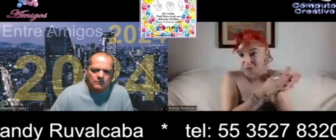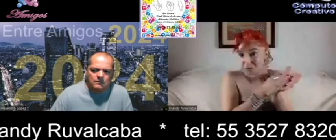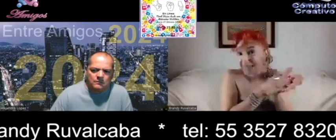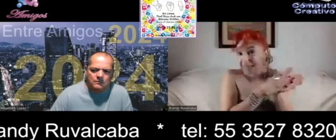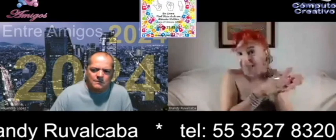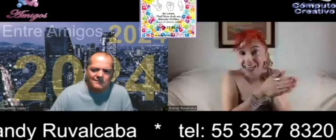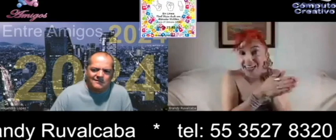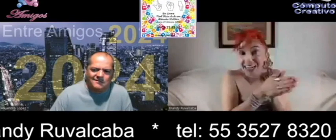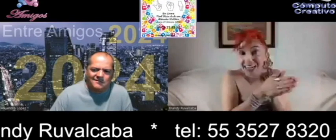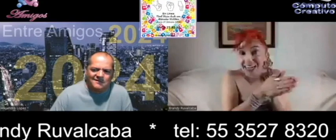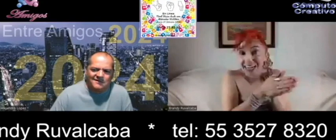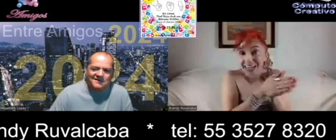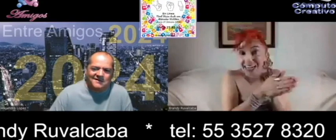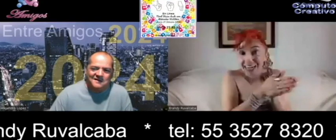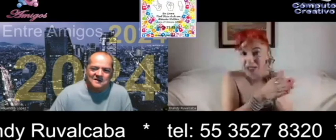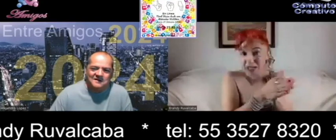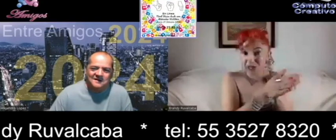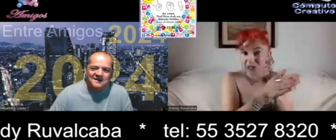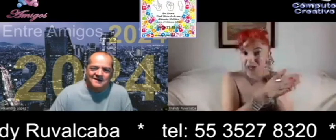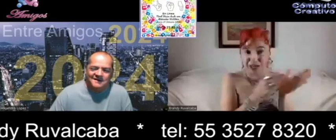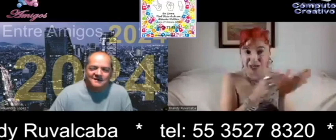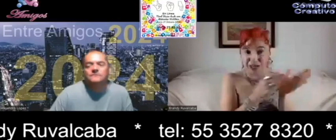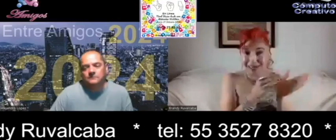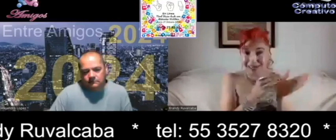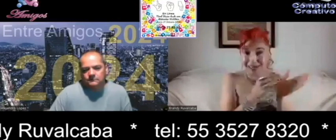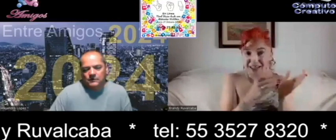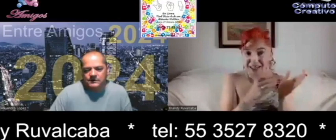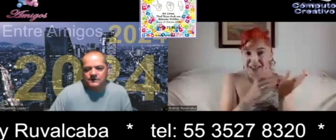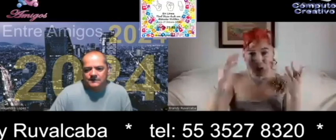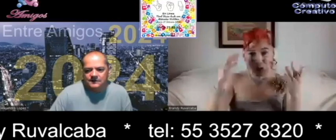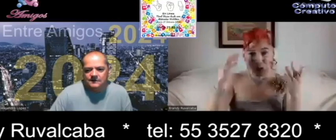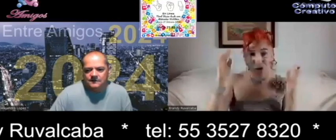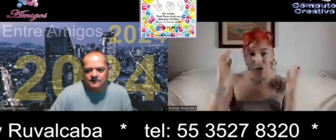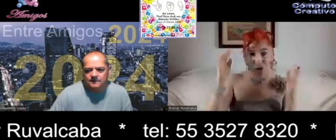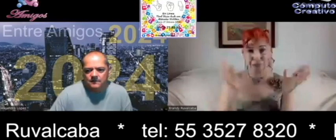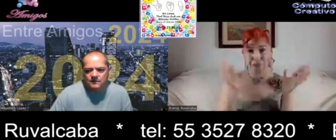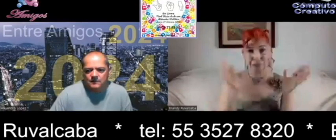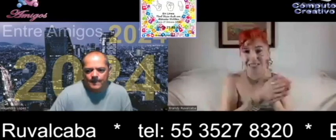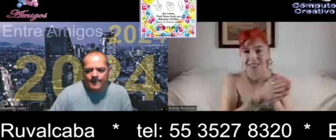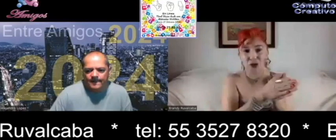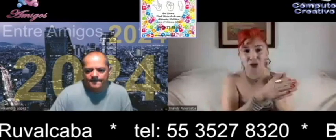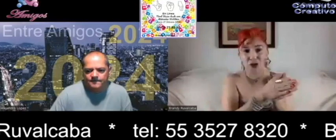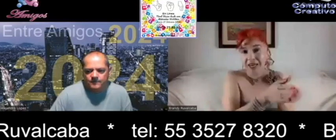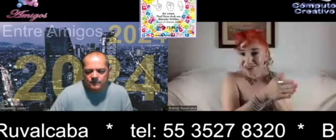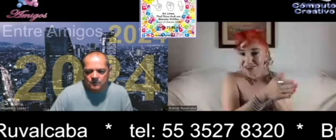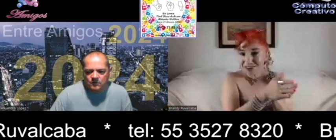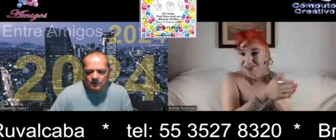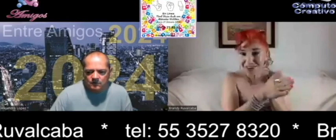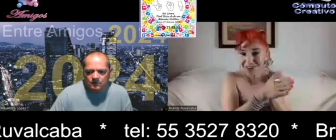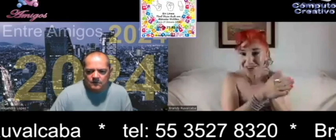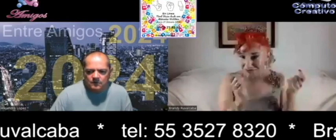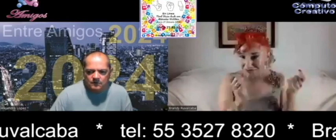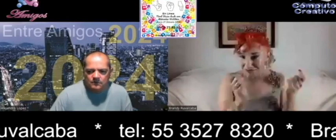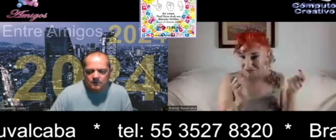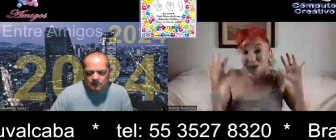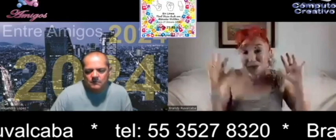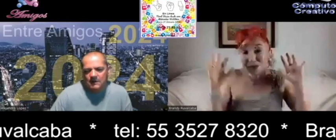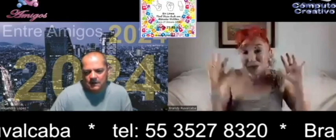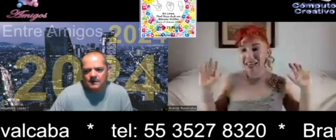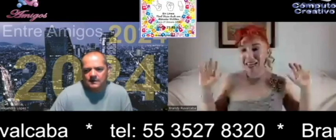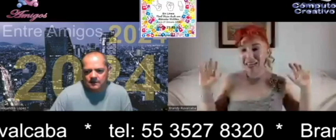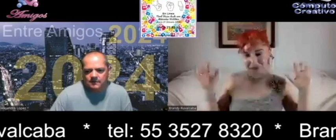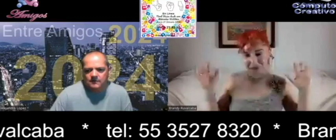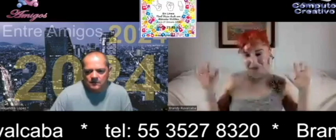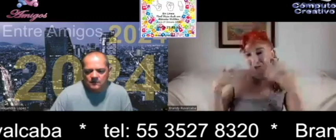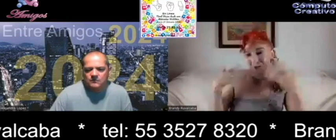pues se estarán calentando las manos probablemente. Sí, sí, Dudo que piensen en el chocolate de la abuelita de México, ¿no?